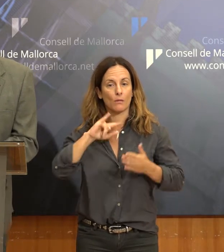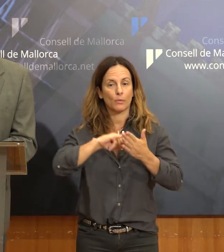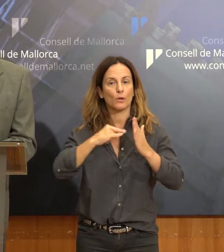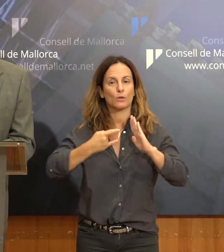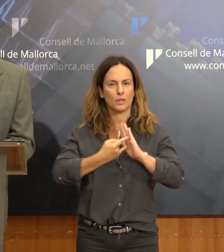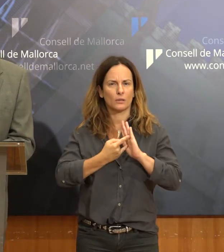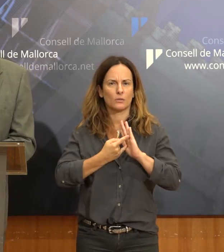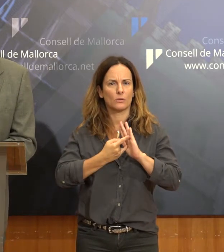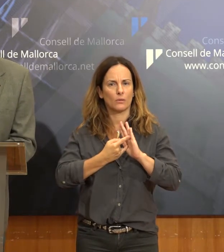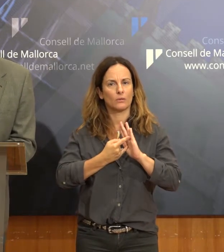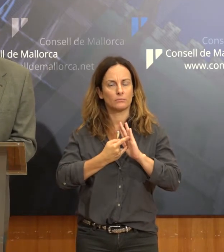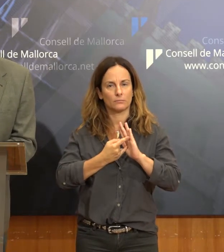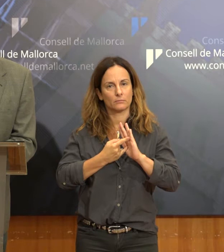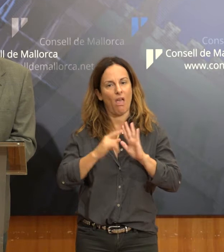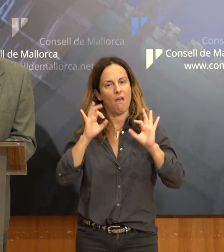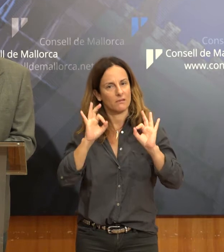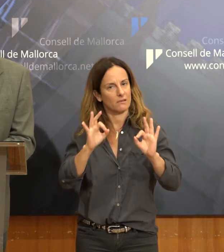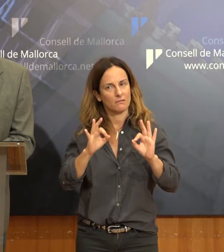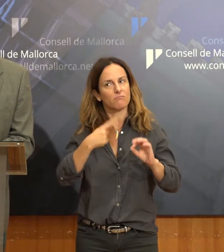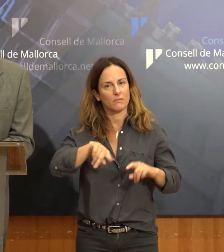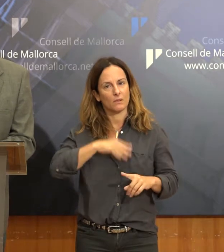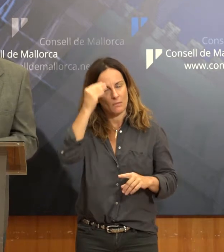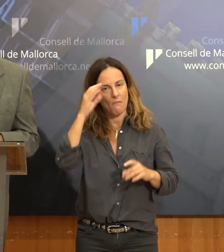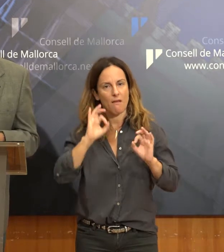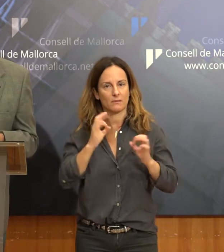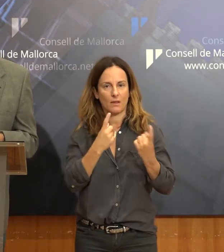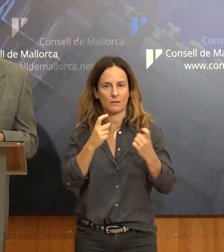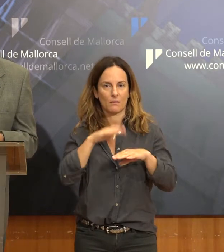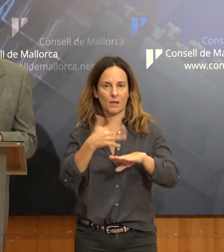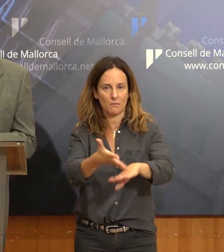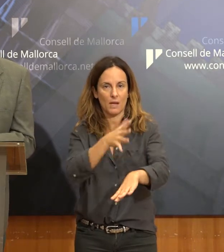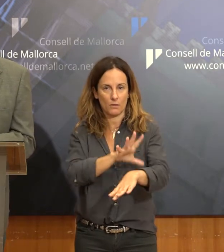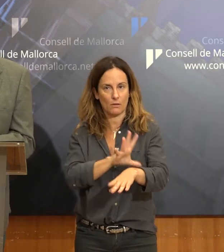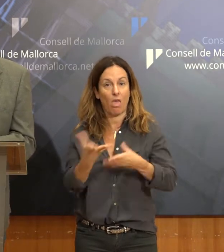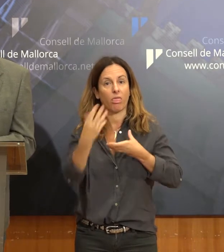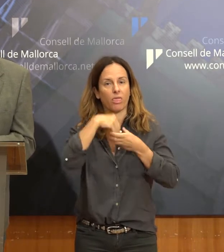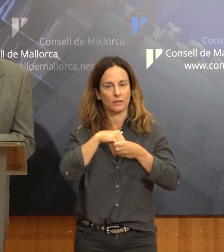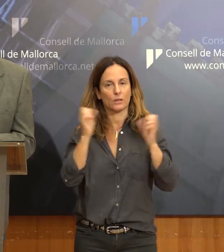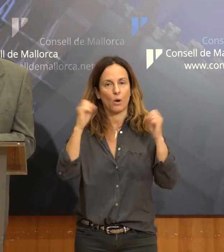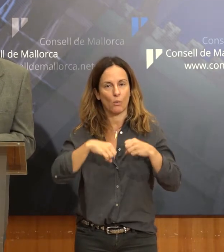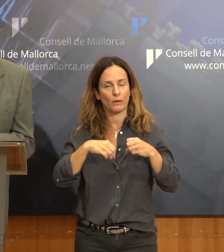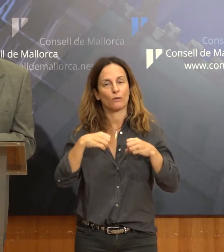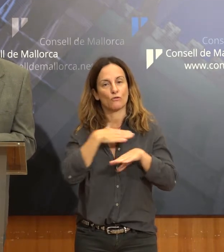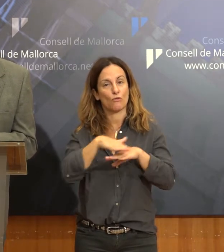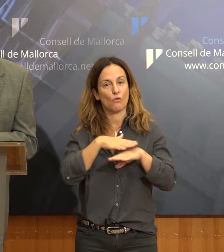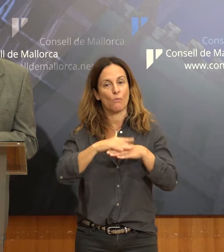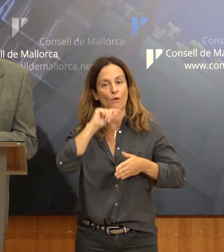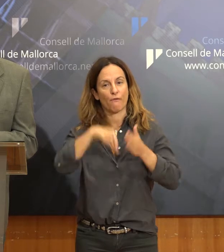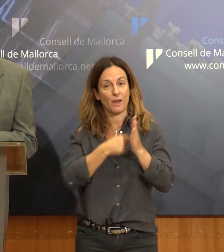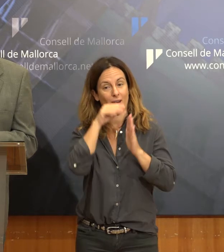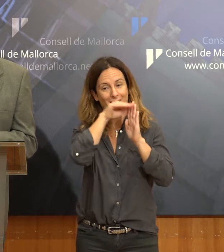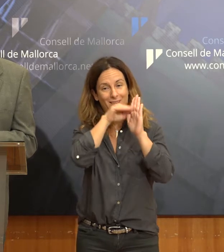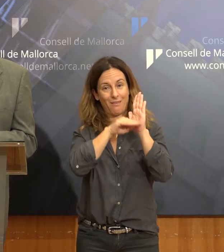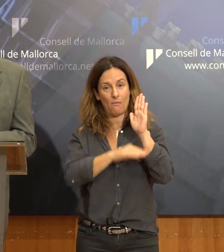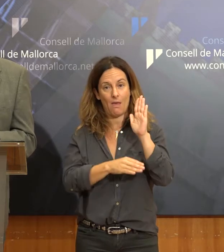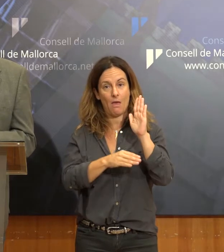és necessari per Mallorca i que a més forma part dels acords de governabilitat que varen firmar ara